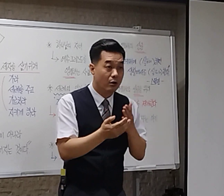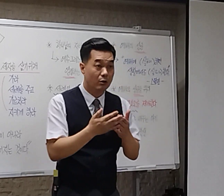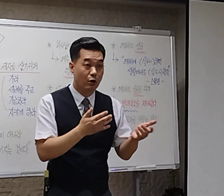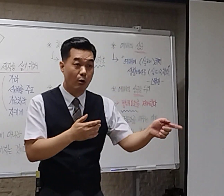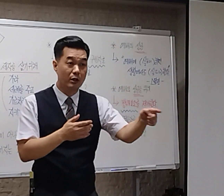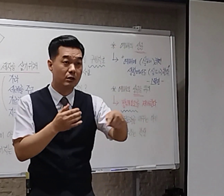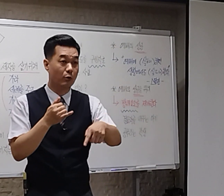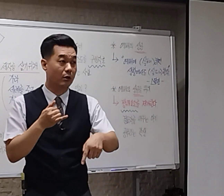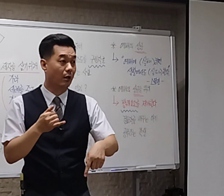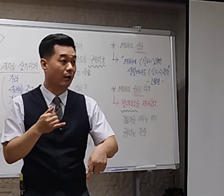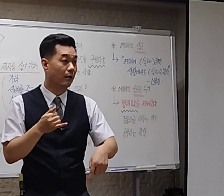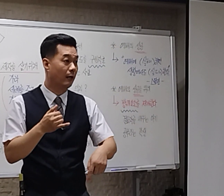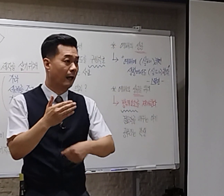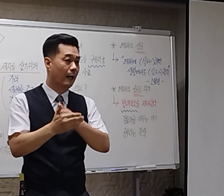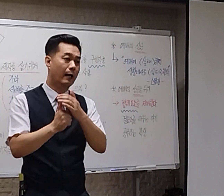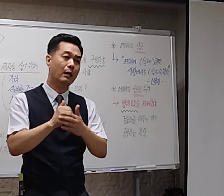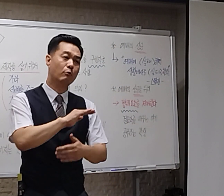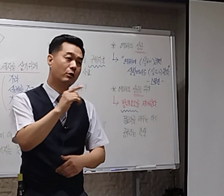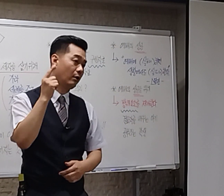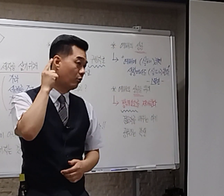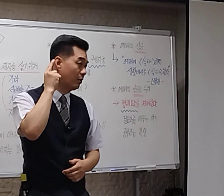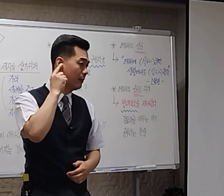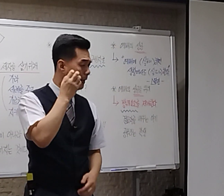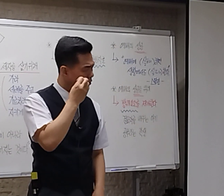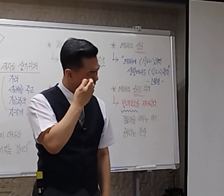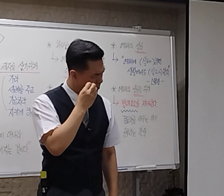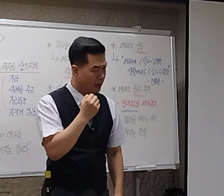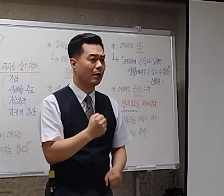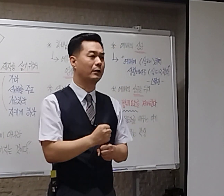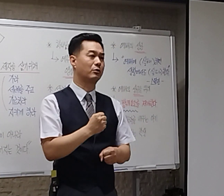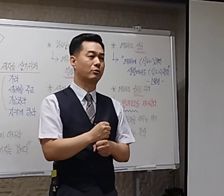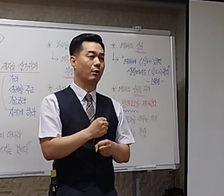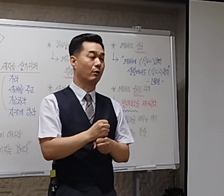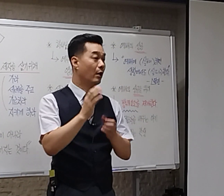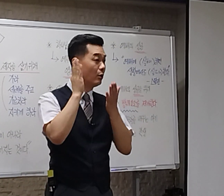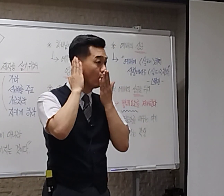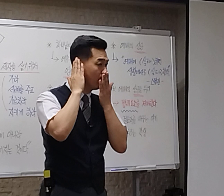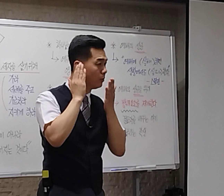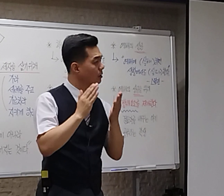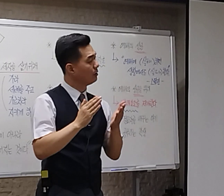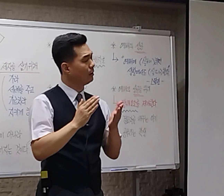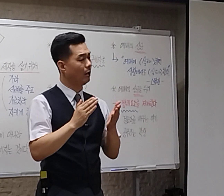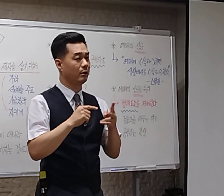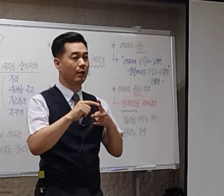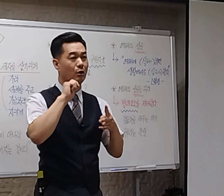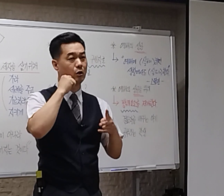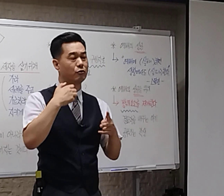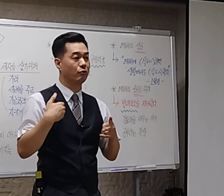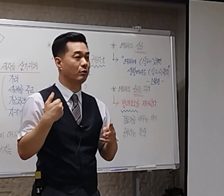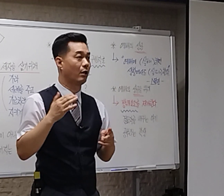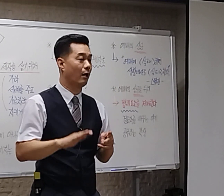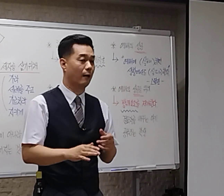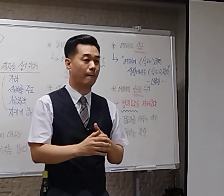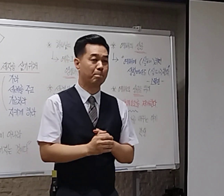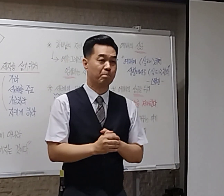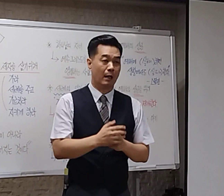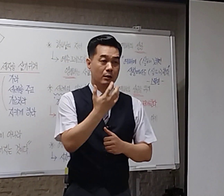그런 경험이 있는지 모르겠는데 하나님 우리들의 귀를 아주 신비하게 만드셨어요. 농인분들은 이해하기 어려울 수도 있는데